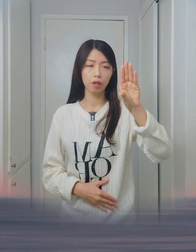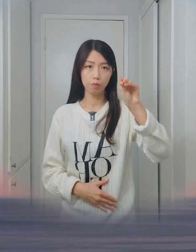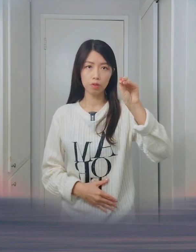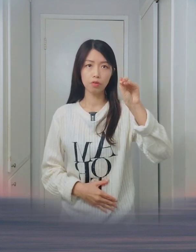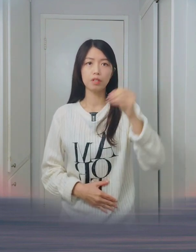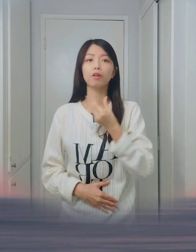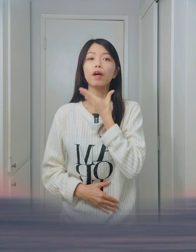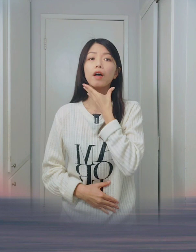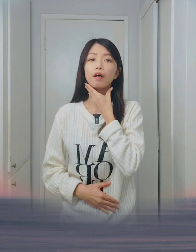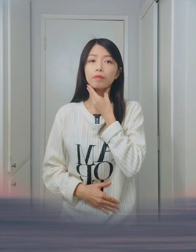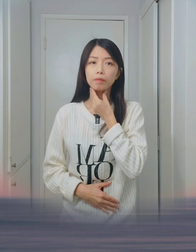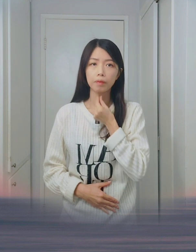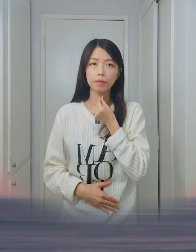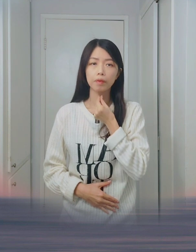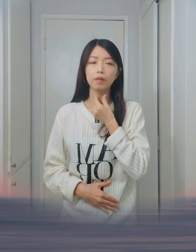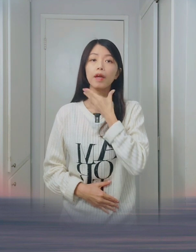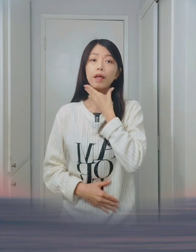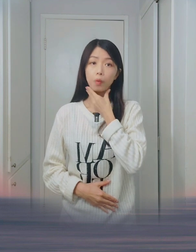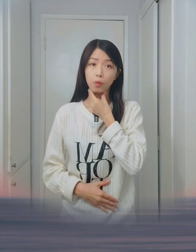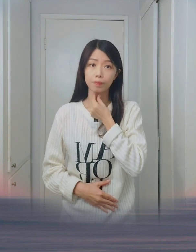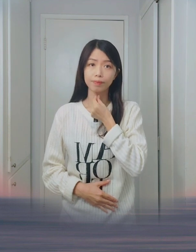손을 이렇게 붙여주시는 거예요.